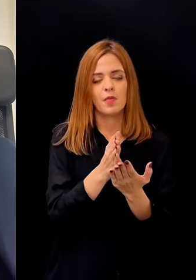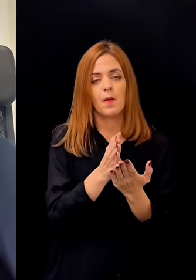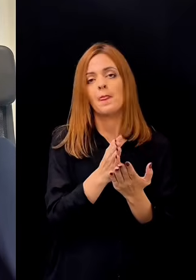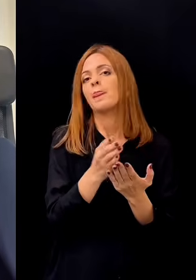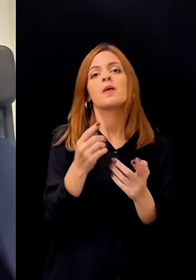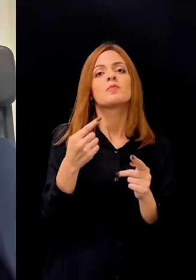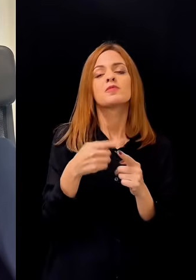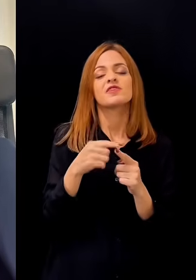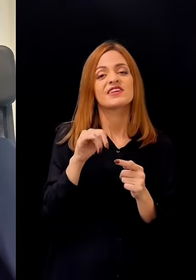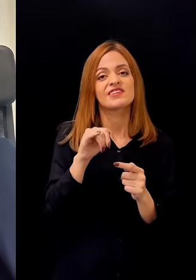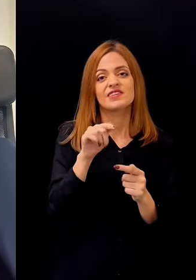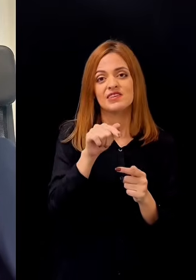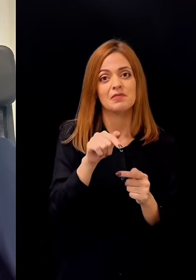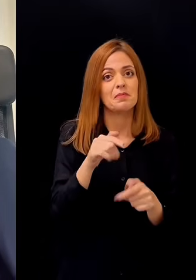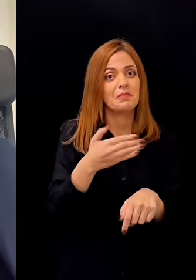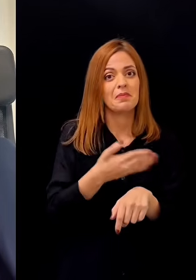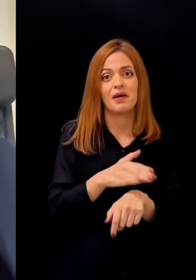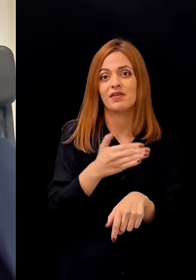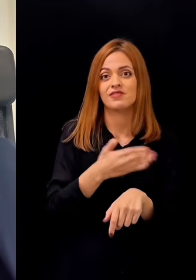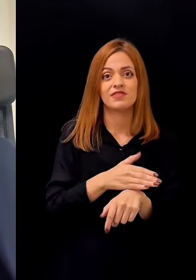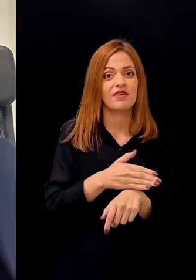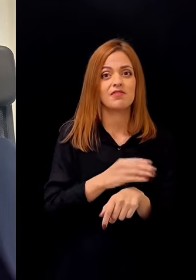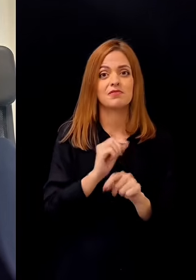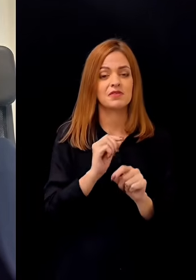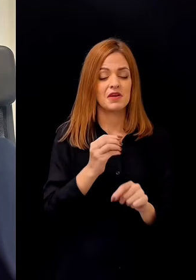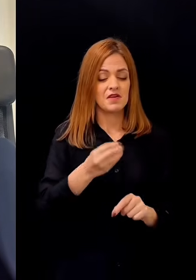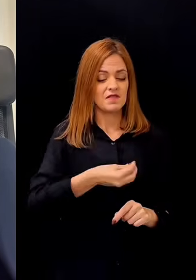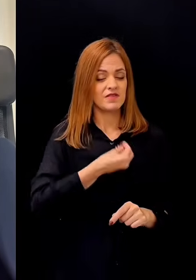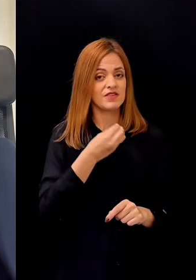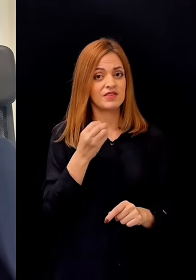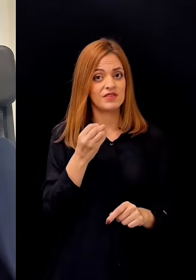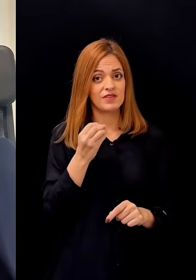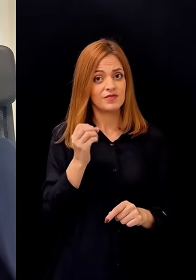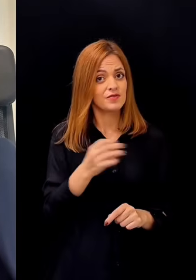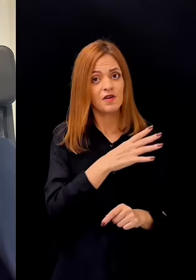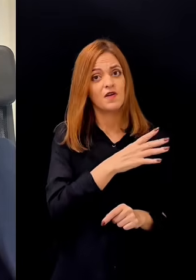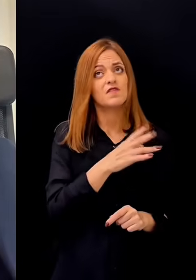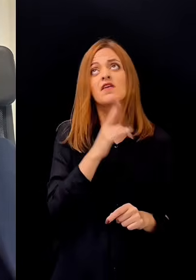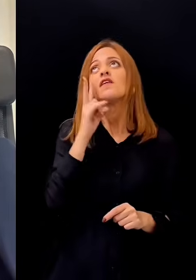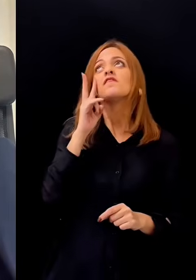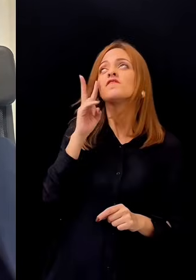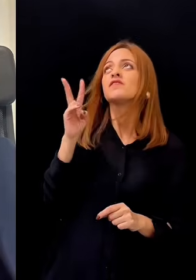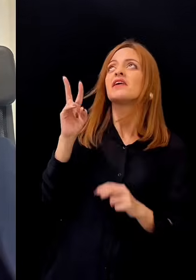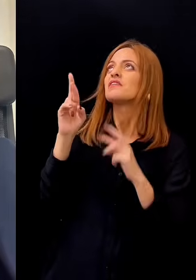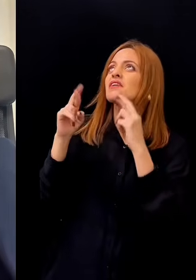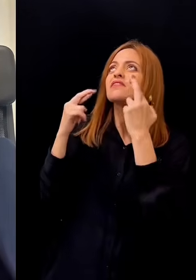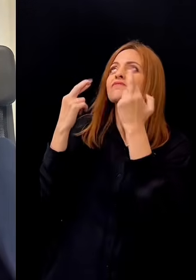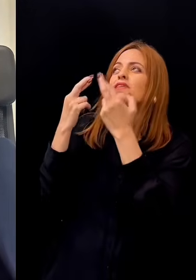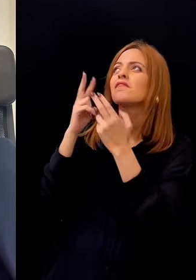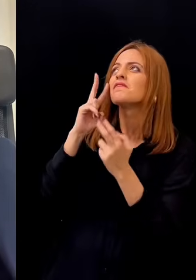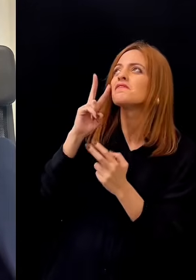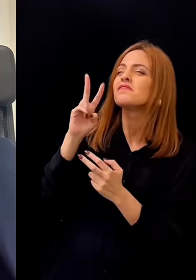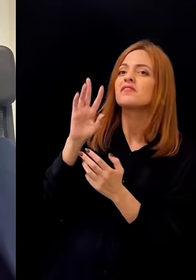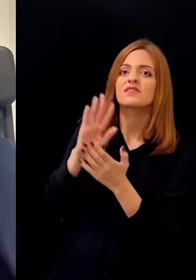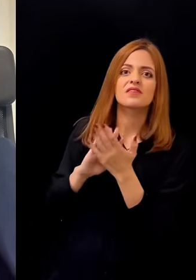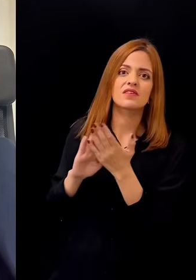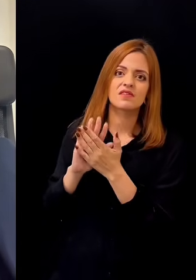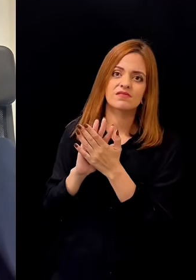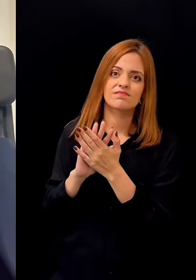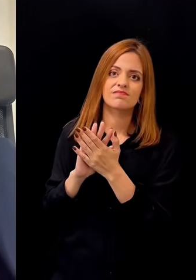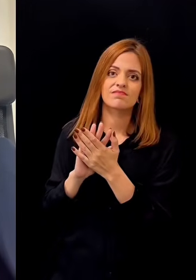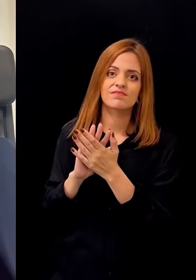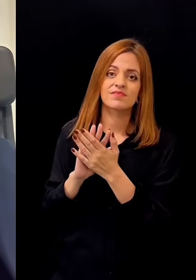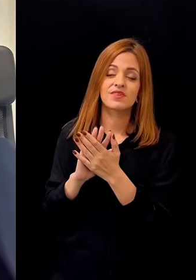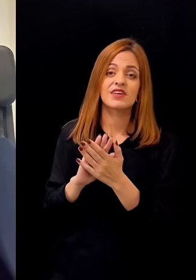se não nascer de novo, não pode ver o reino de Deus. Não pode ver. E depois